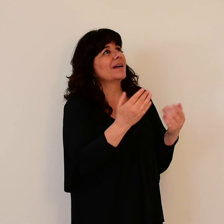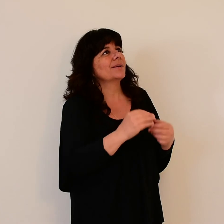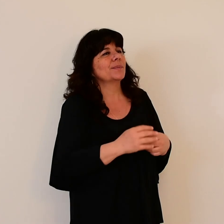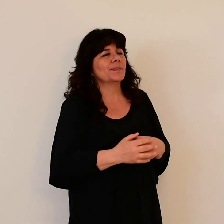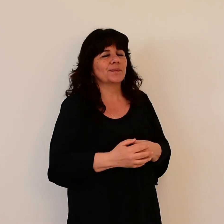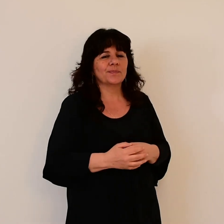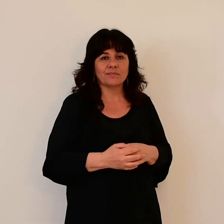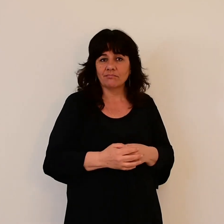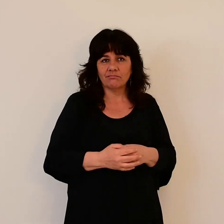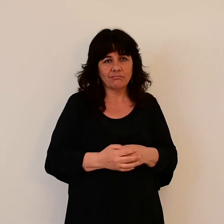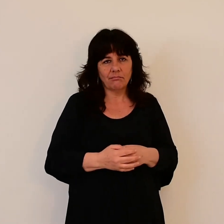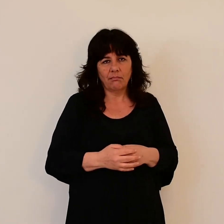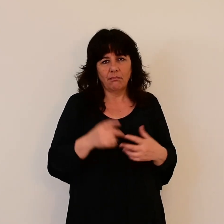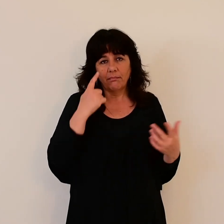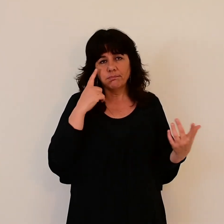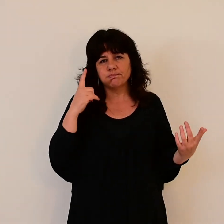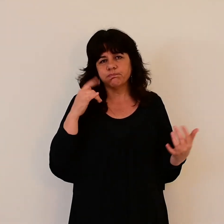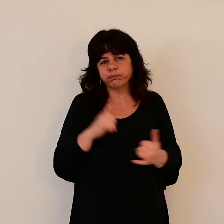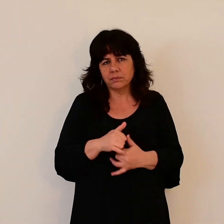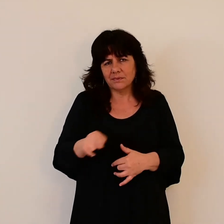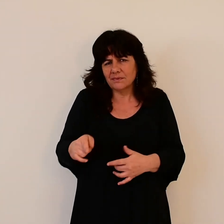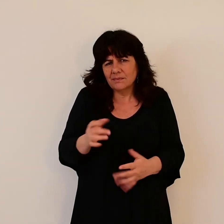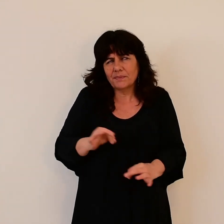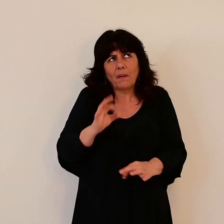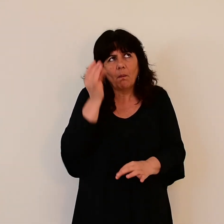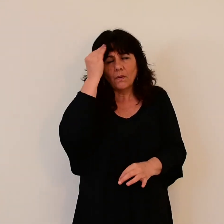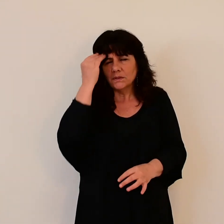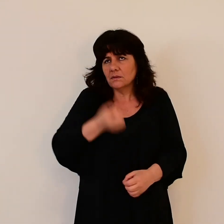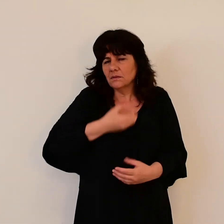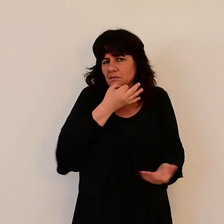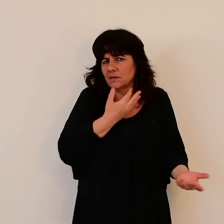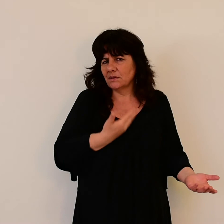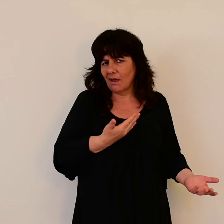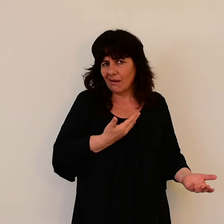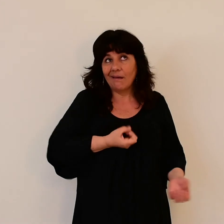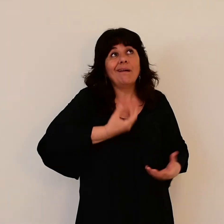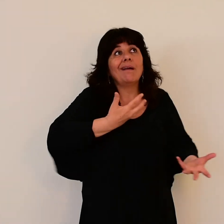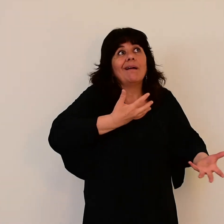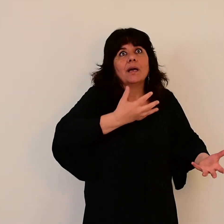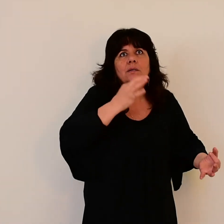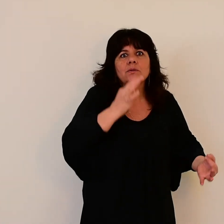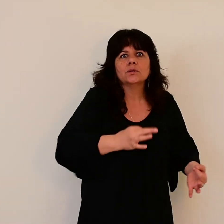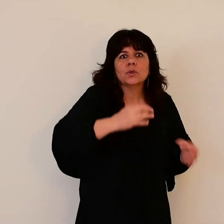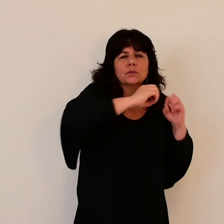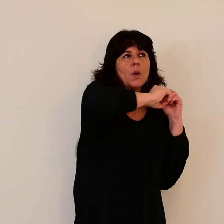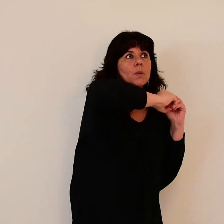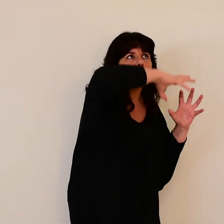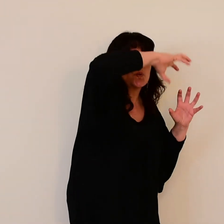Il ne savait pas ce qu'il disait. Pierre n'avait pas fini de parler qu'une nuée survint et les couvrit de son